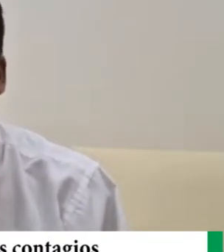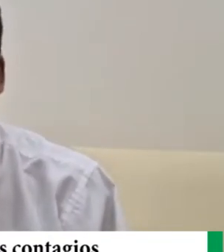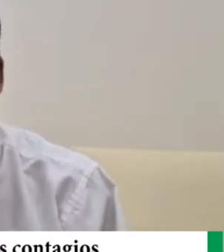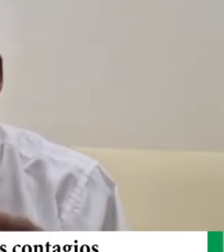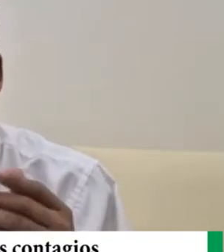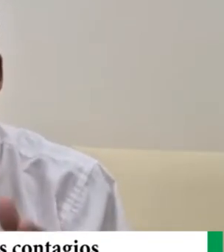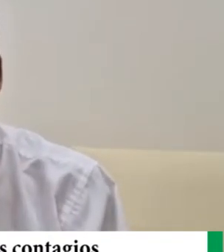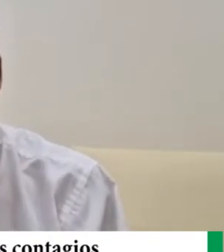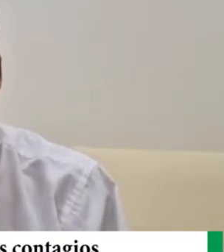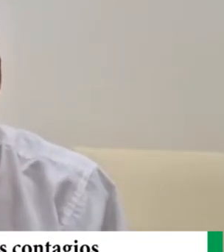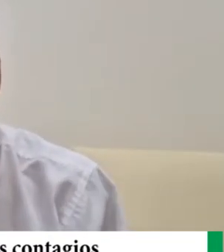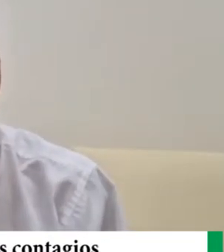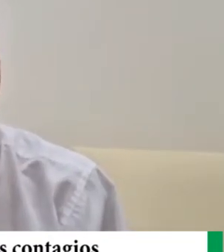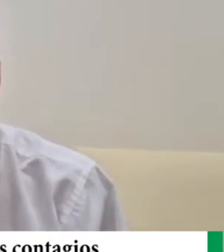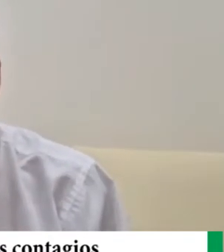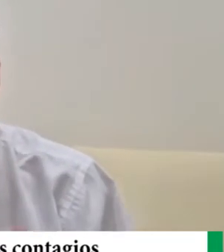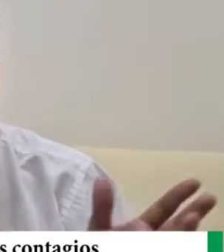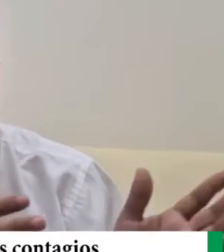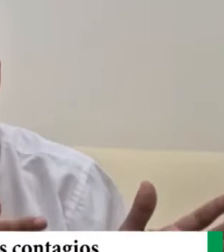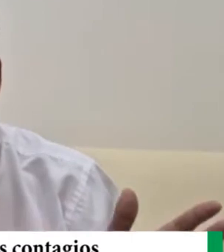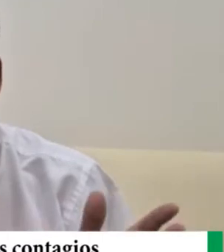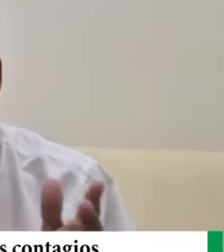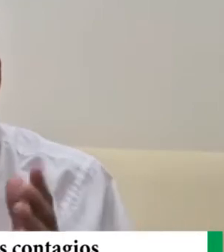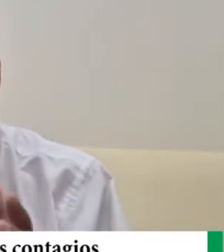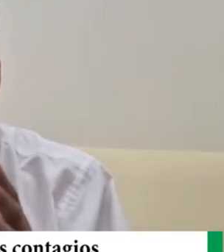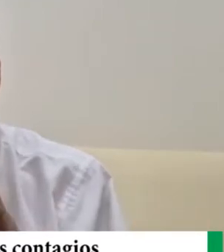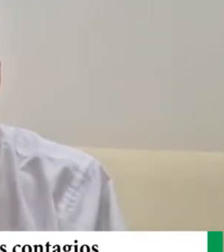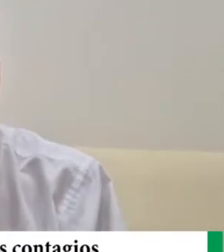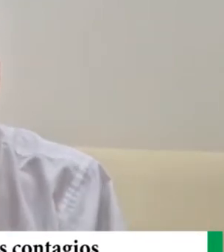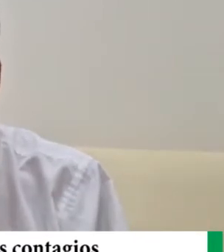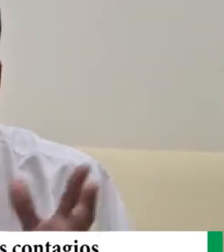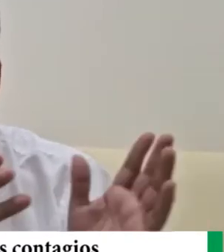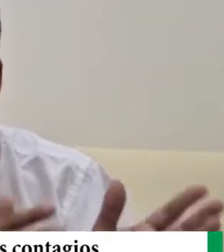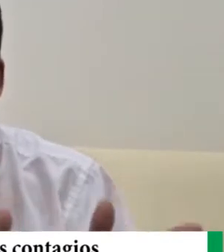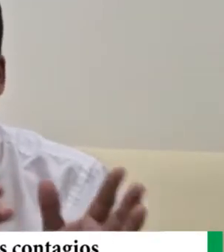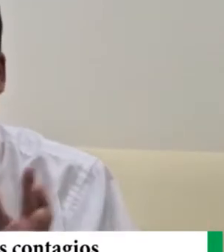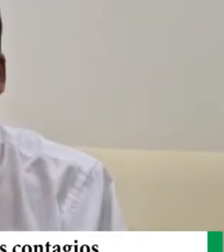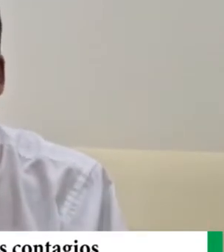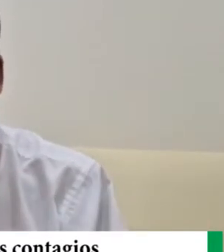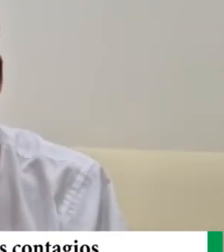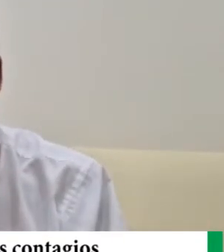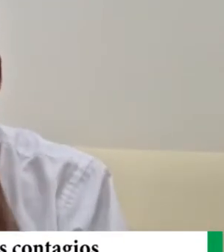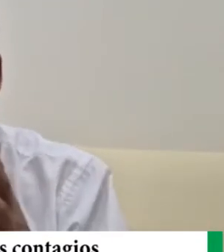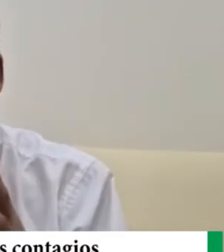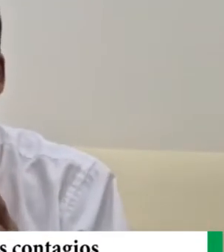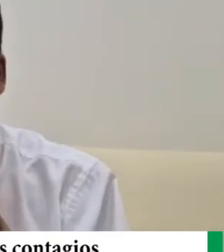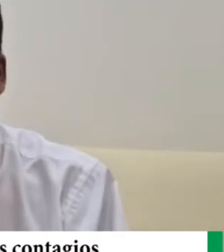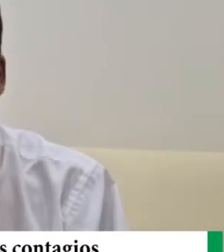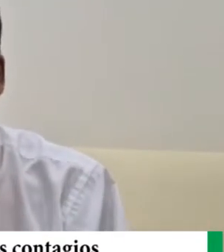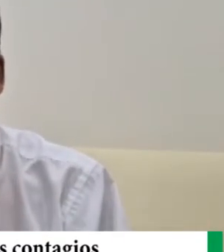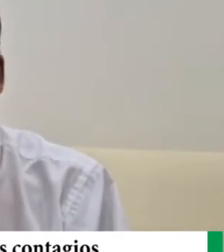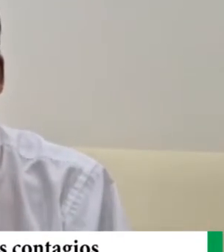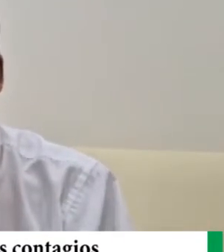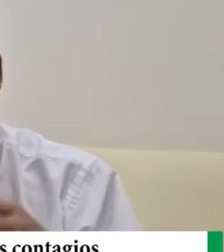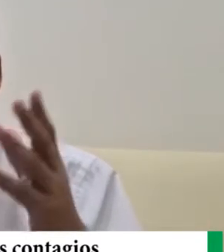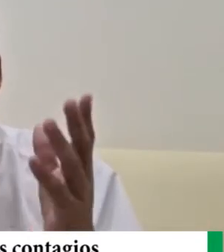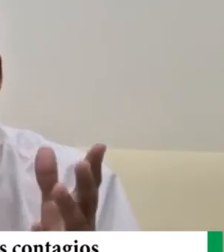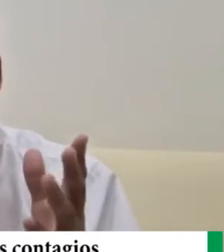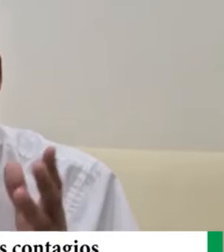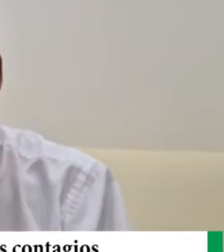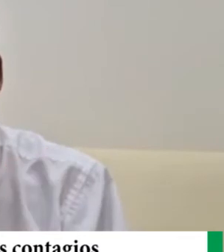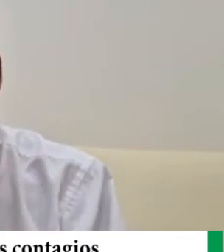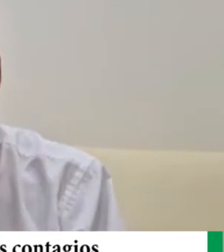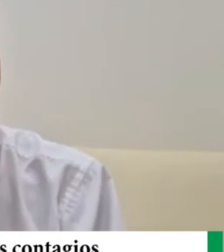general y vocero de Clínica San Rafael. En función a convenio suscrito entre Clínica San Rafaela y el municipio de Cotoca, como a